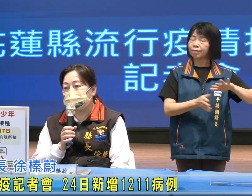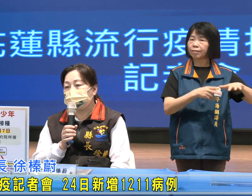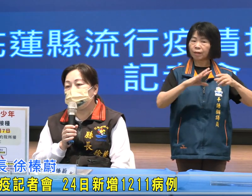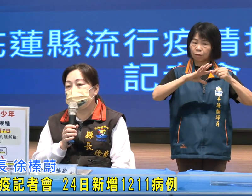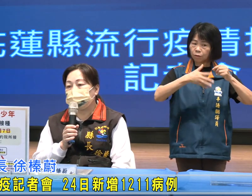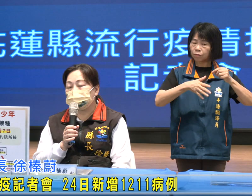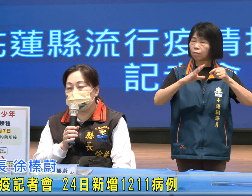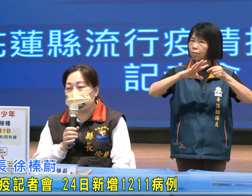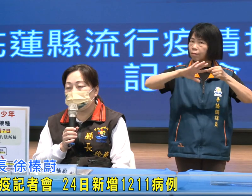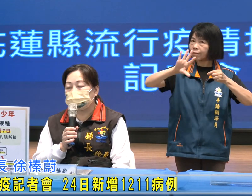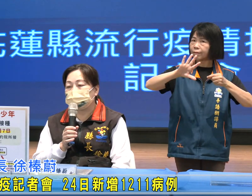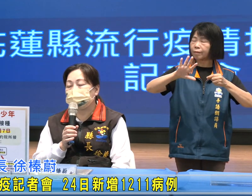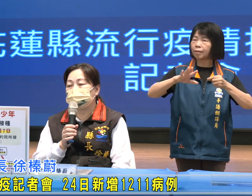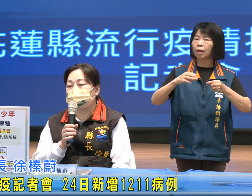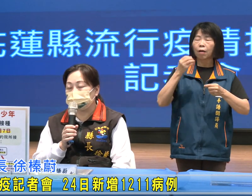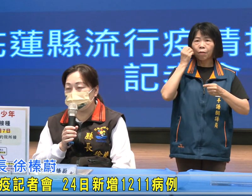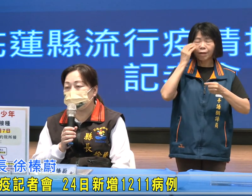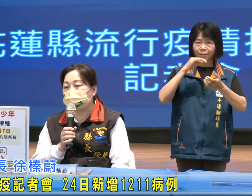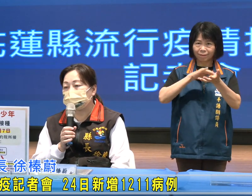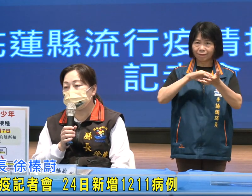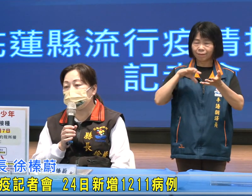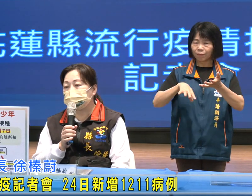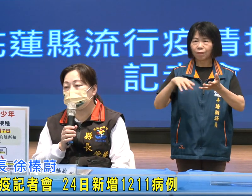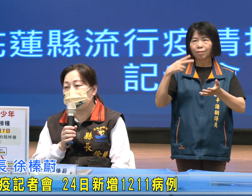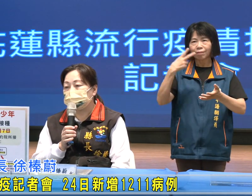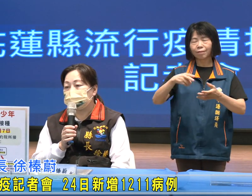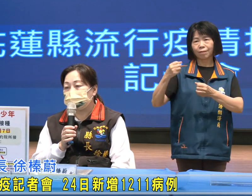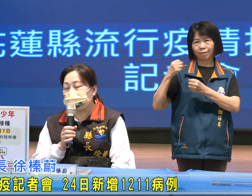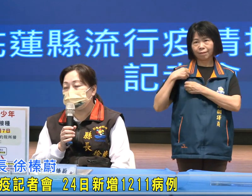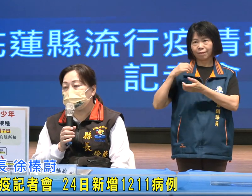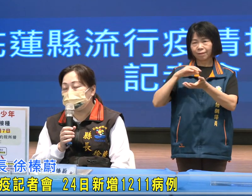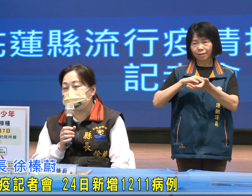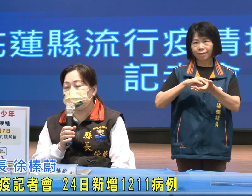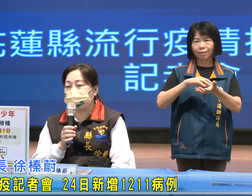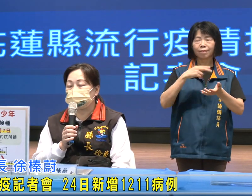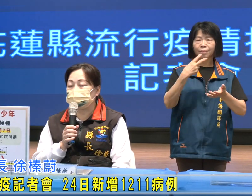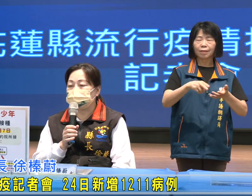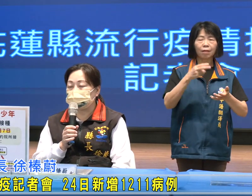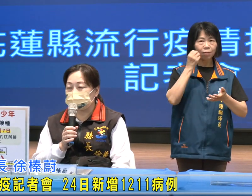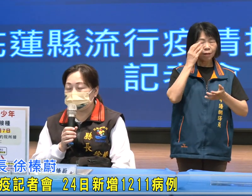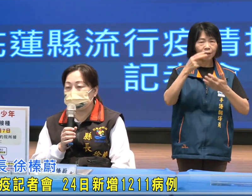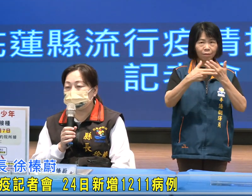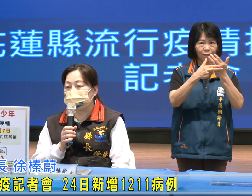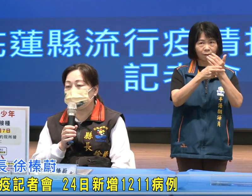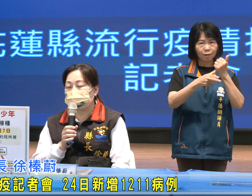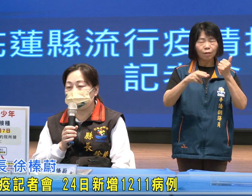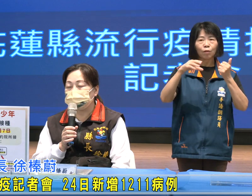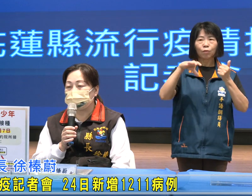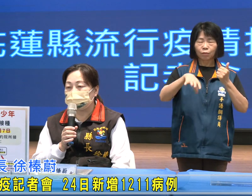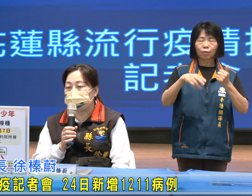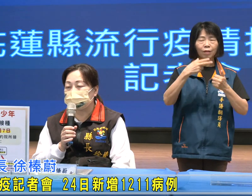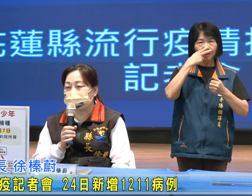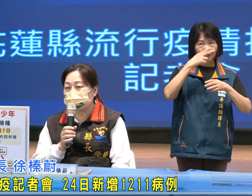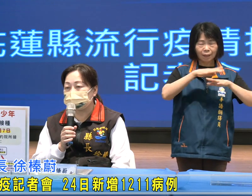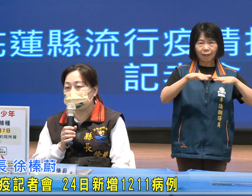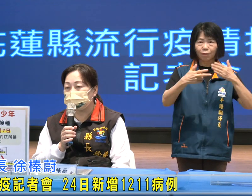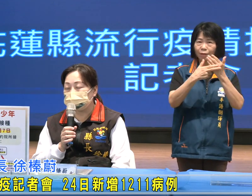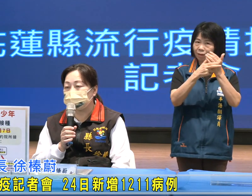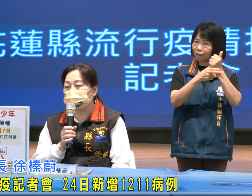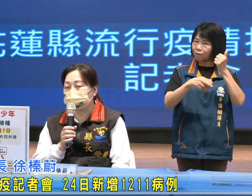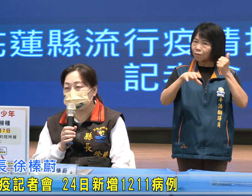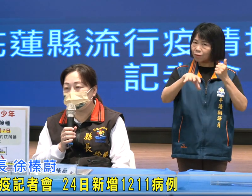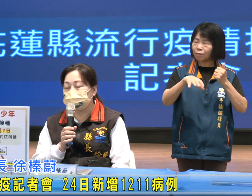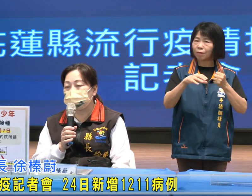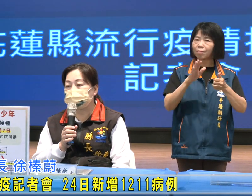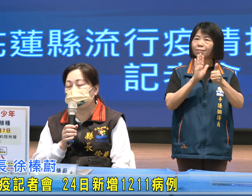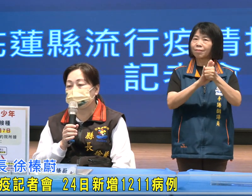中由雾花和国军花莲医院以及花莲市卫生所吉安乡卫生所来为这个国